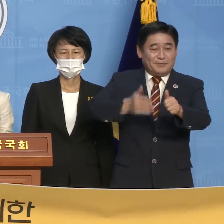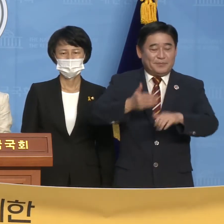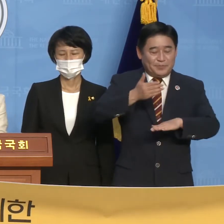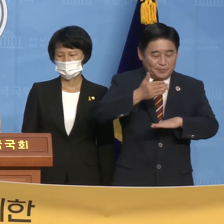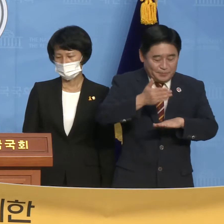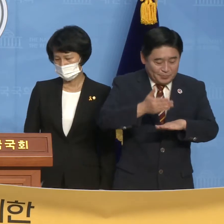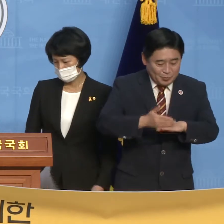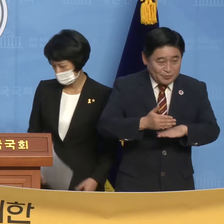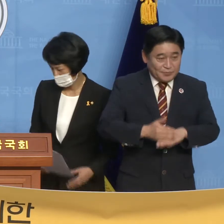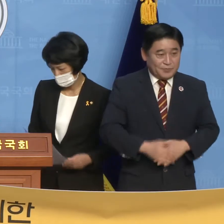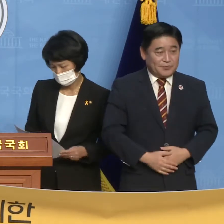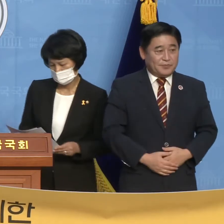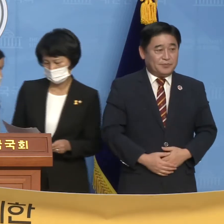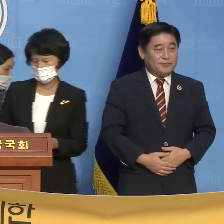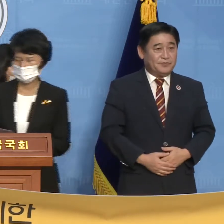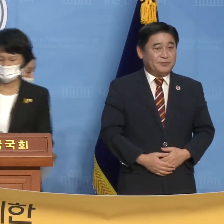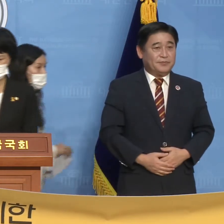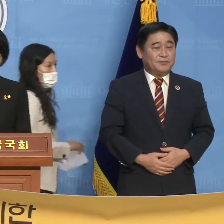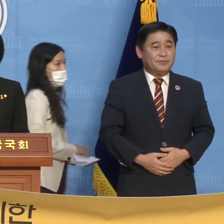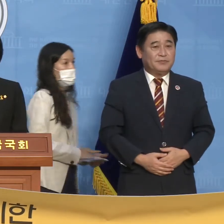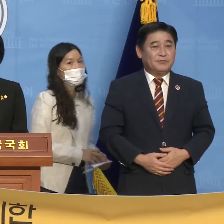감사합니다.